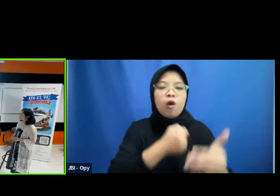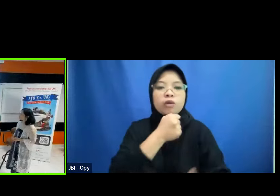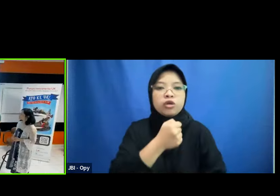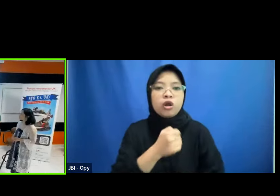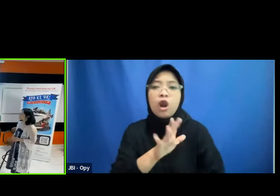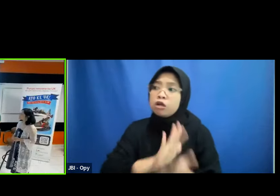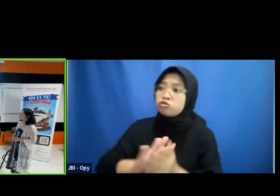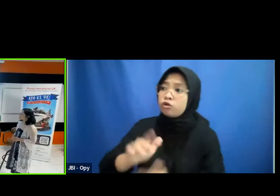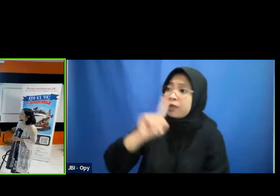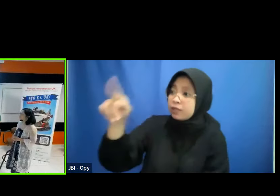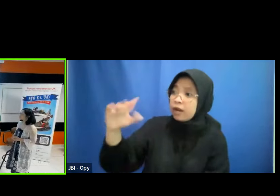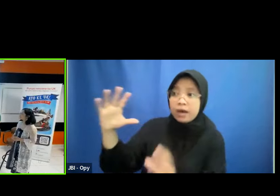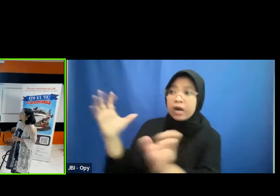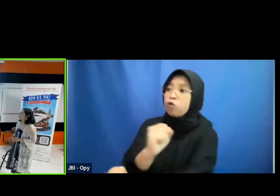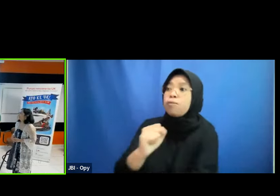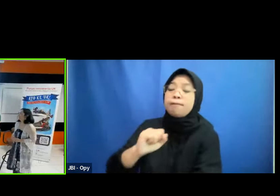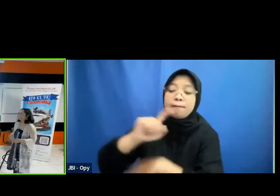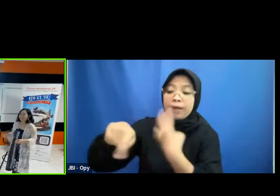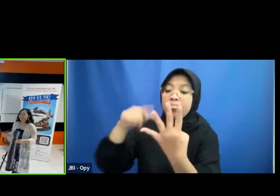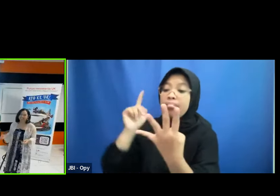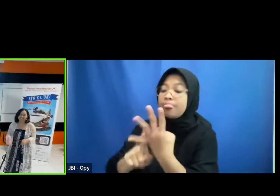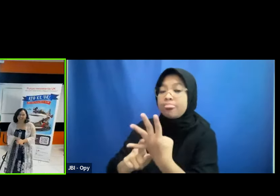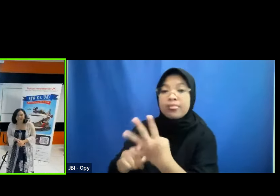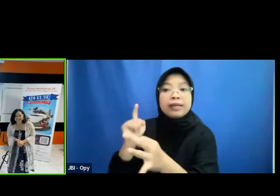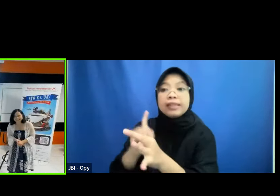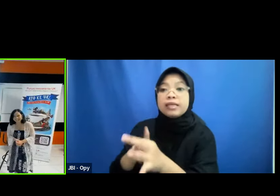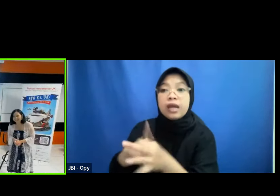enggak langsung rangkum EMP es